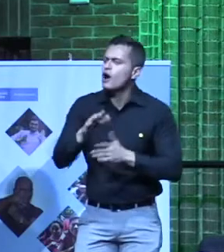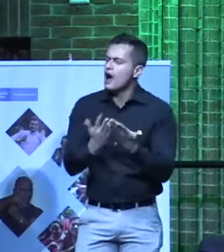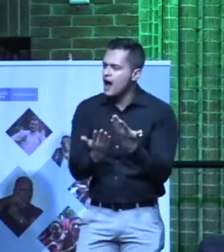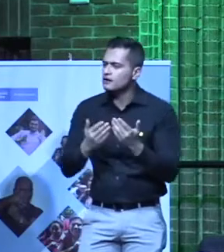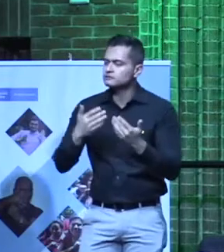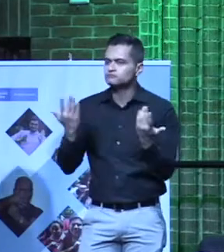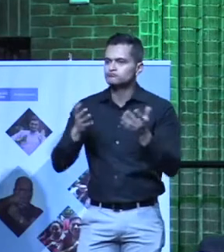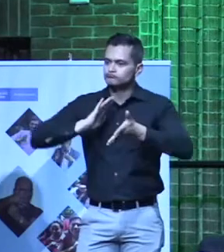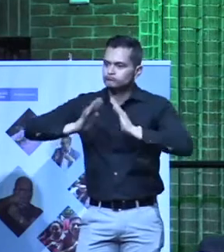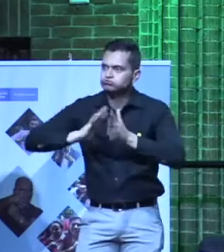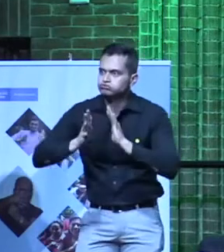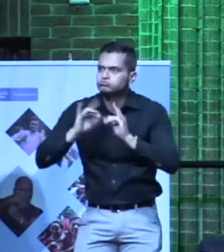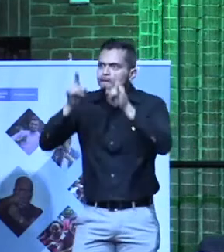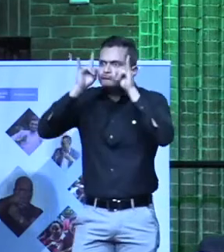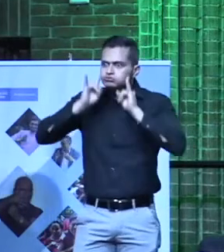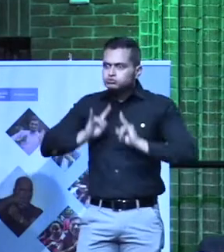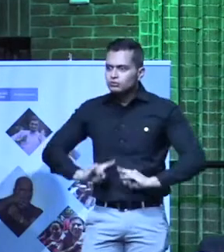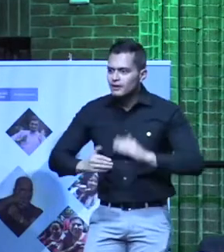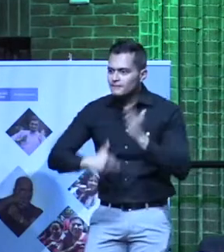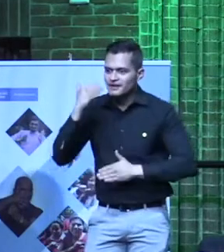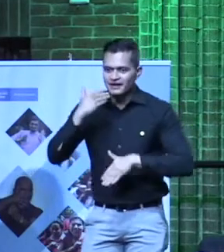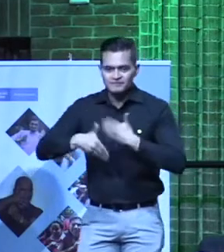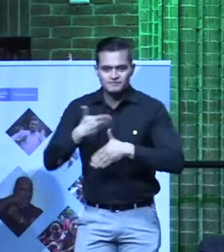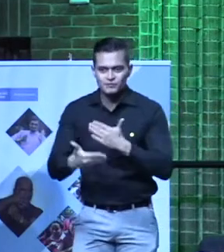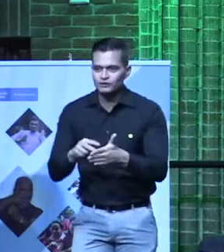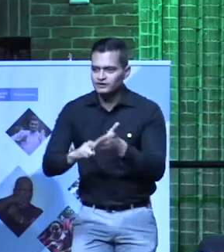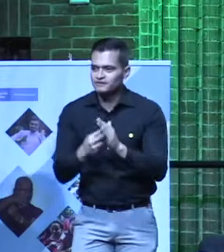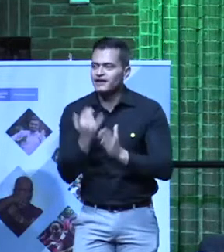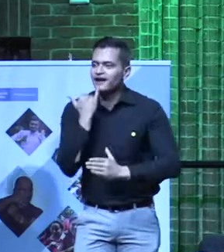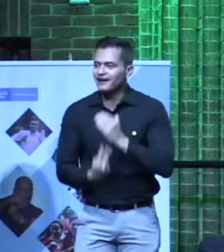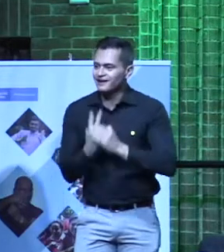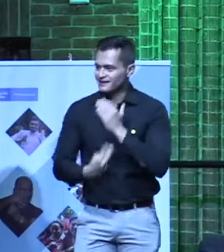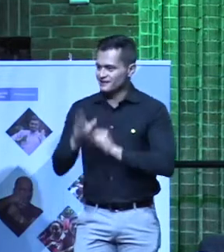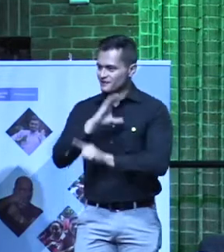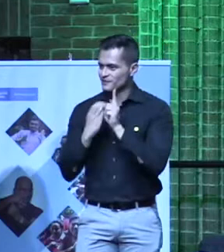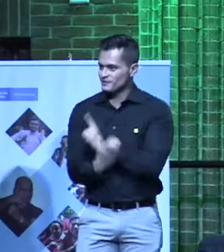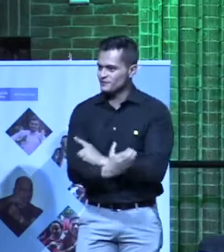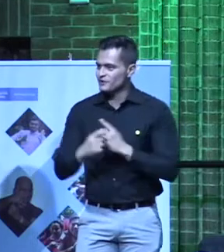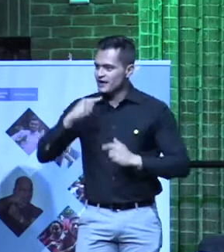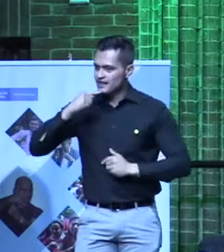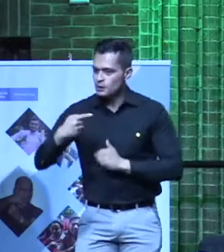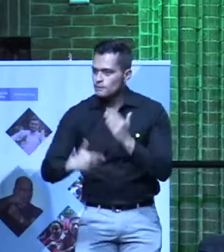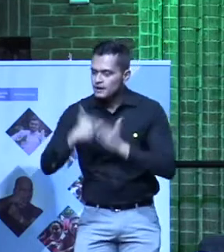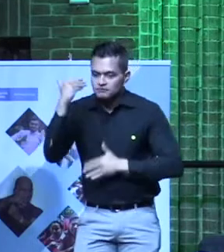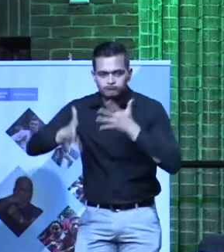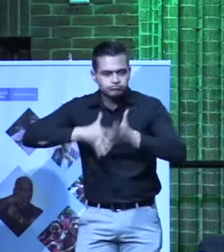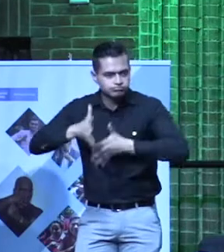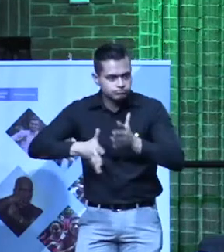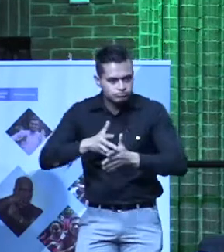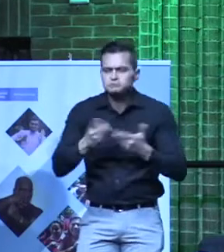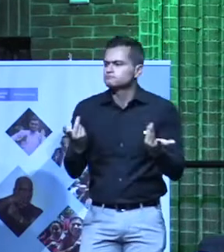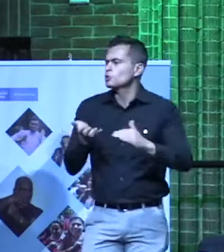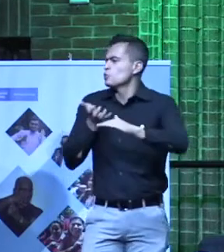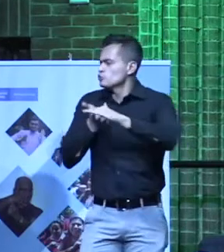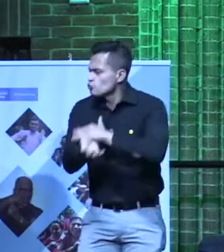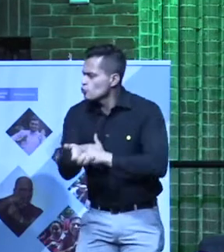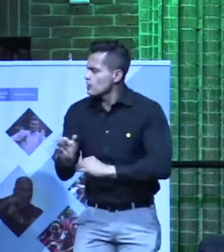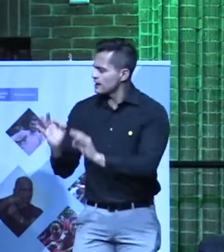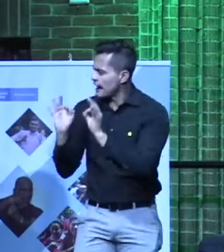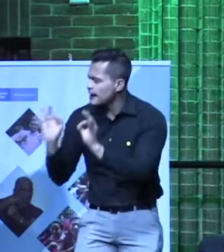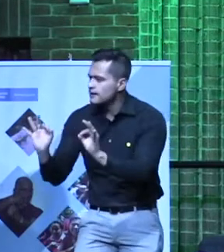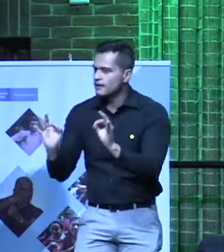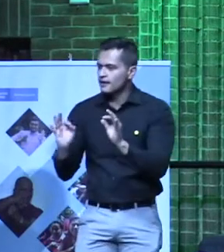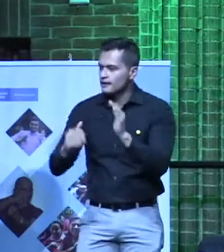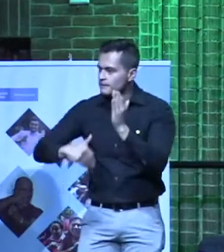donde empieza la educación bilingüe y bicultural. Trabajamos también en cobertura, en el tema de calidad y en el tema de ruralidad. Nos